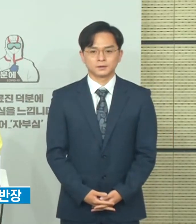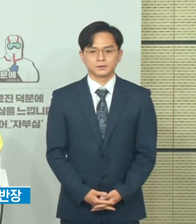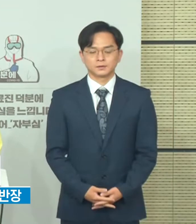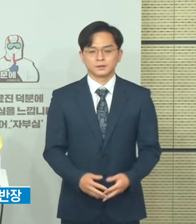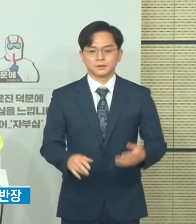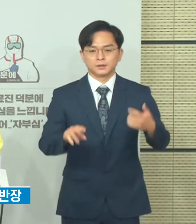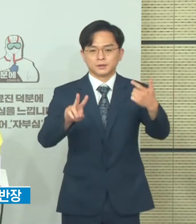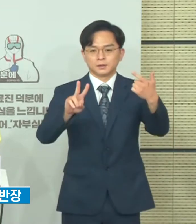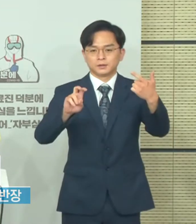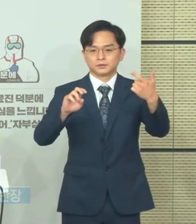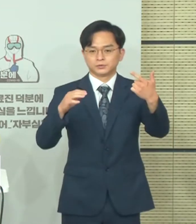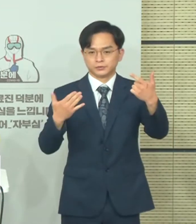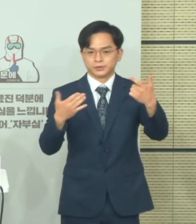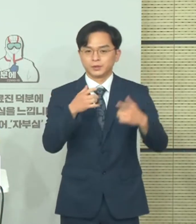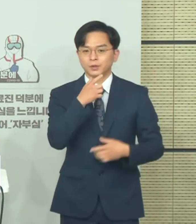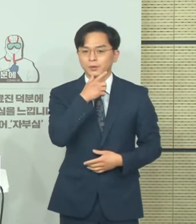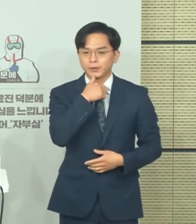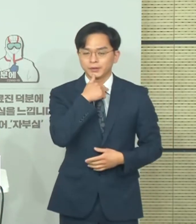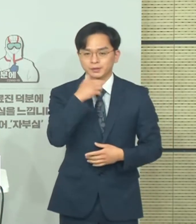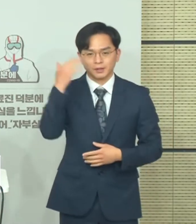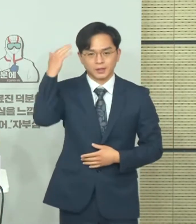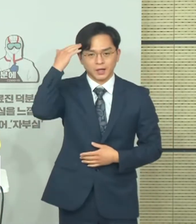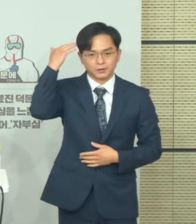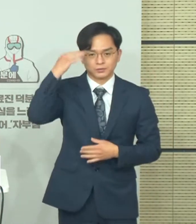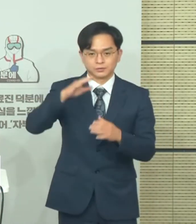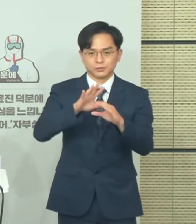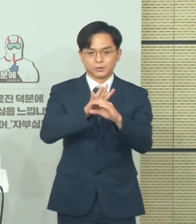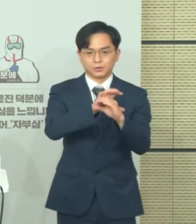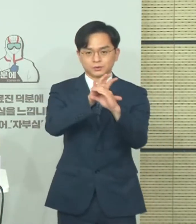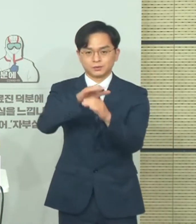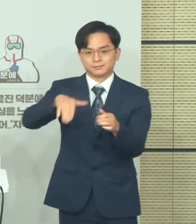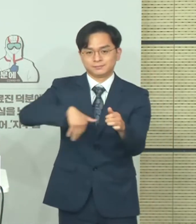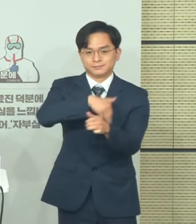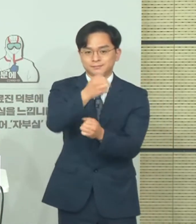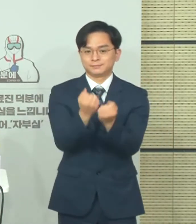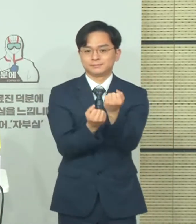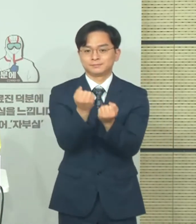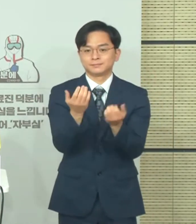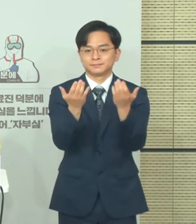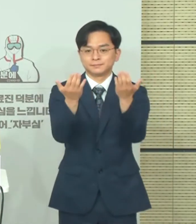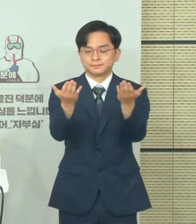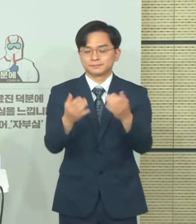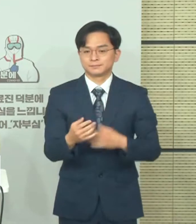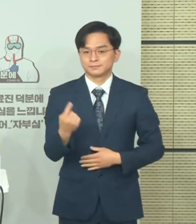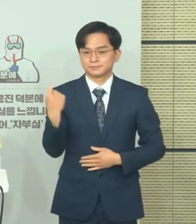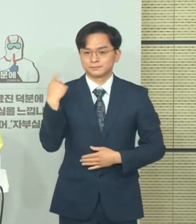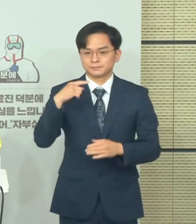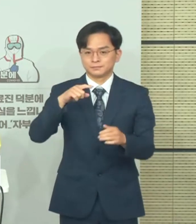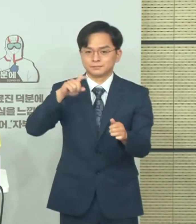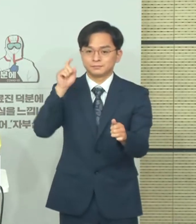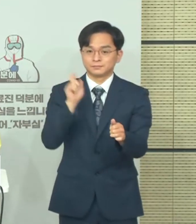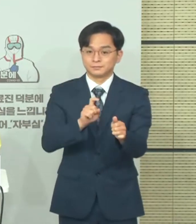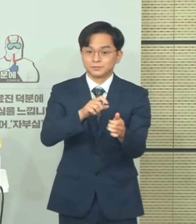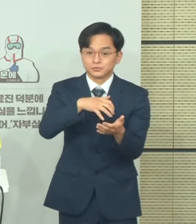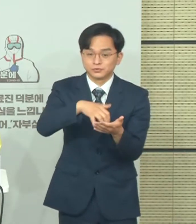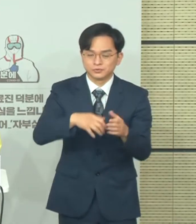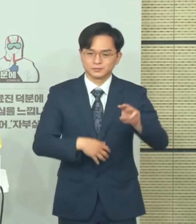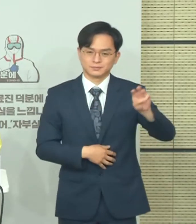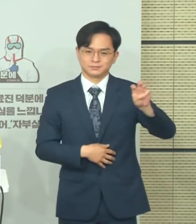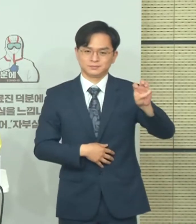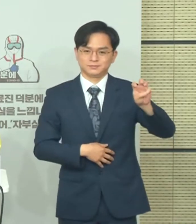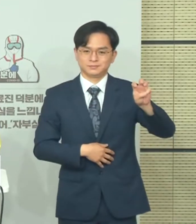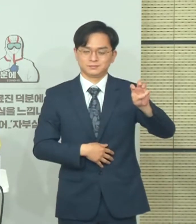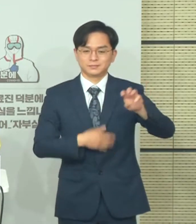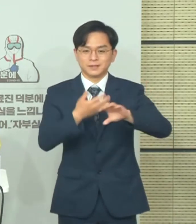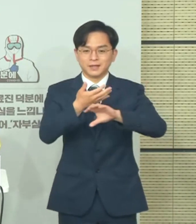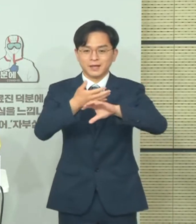2월 29일 월요일 정말 브리핑을 시작하겠습니다 오늘 0시 기존 지역 사회가 며 먼 30명이 고 해